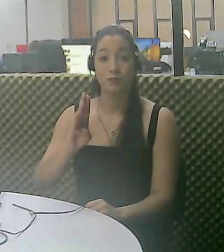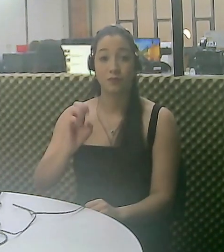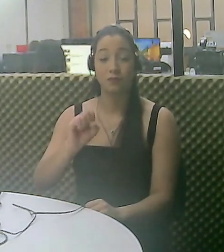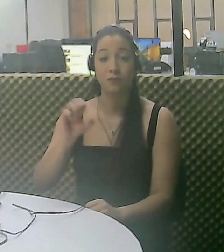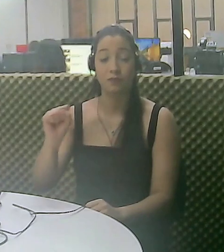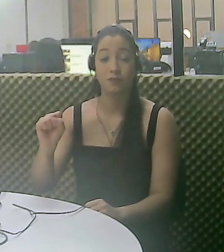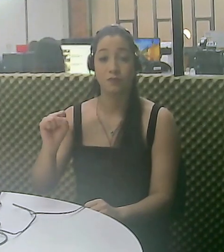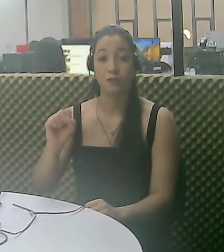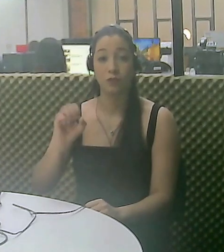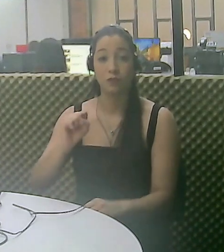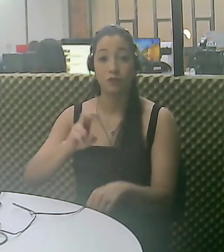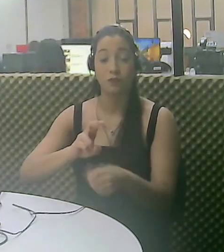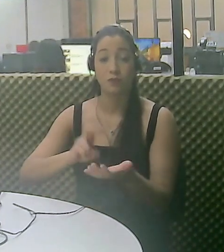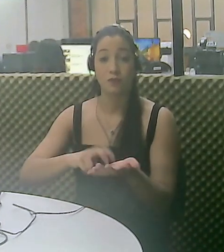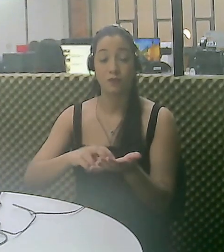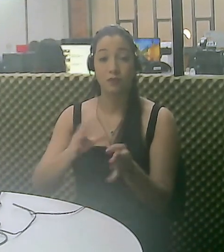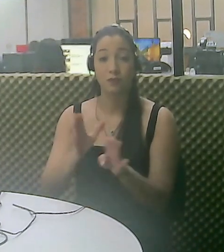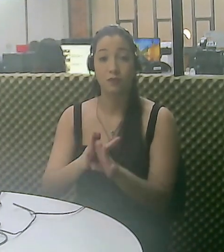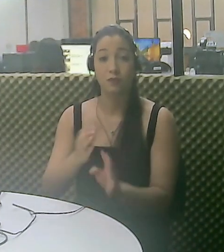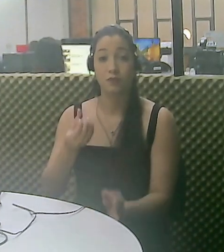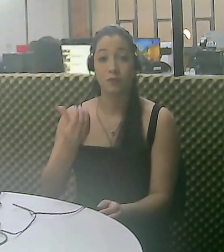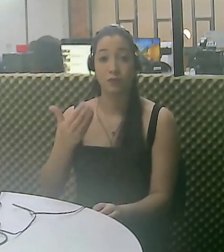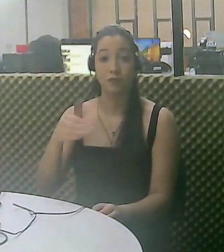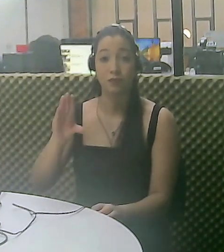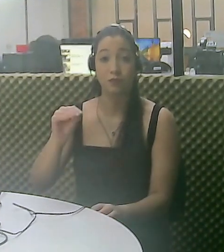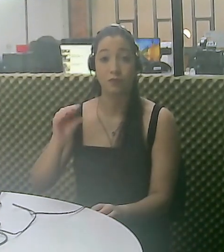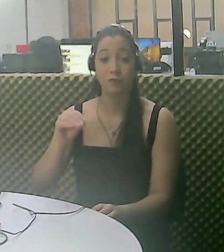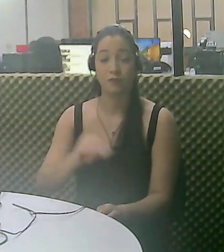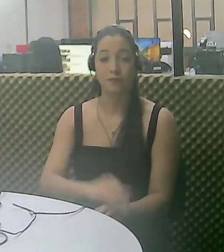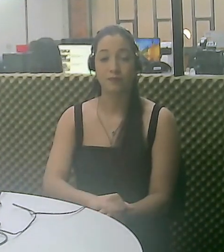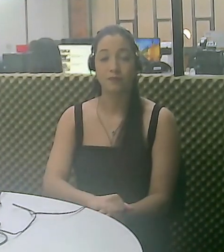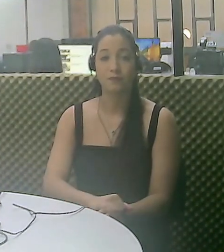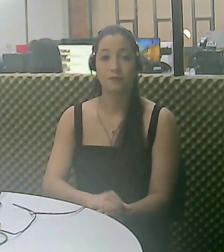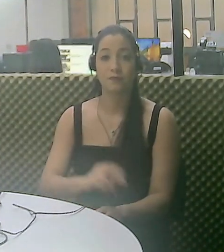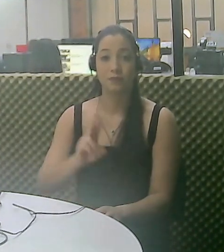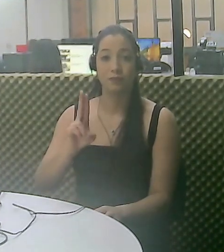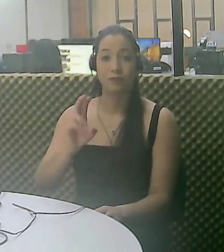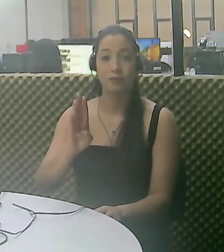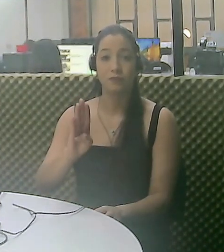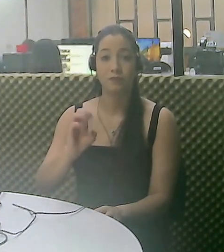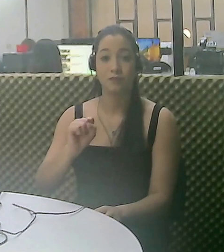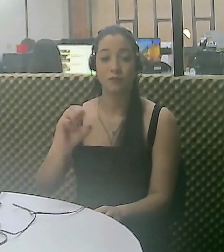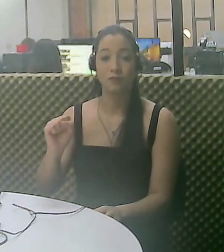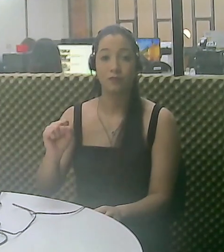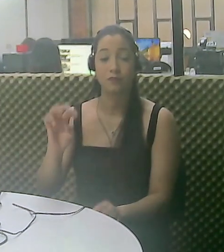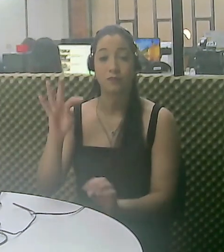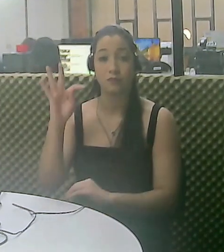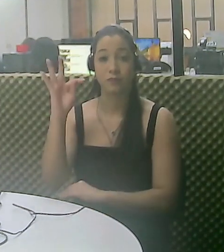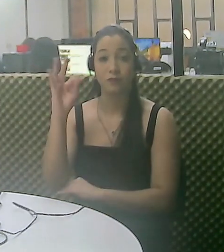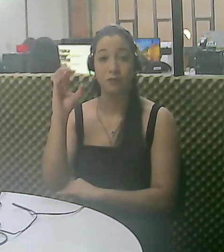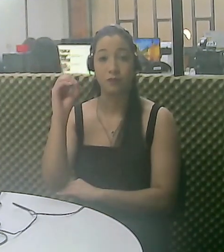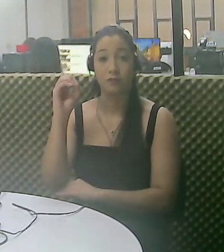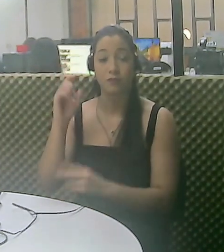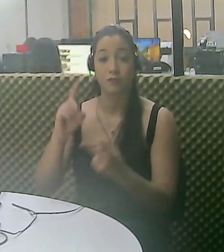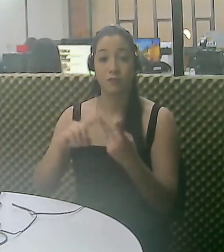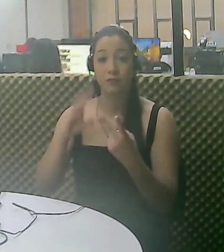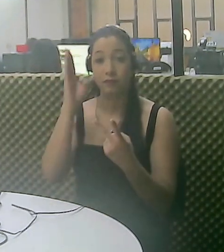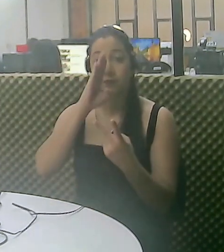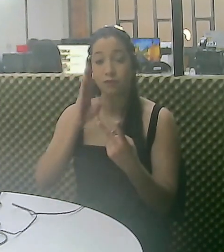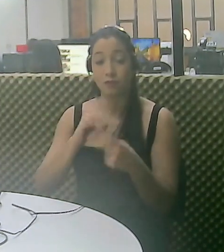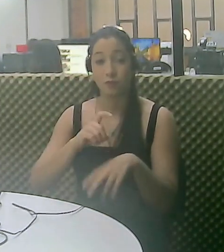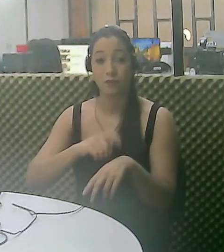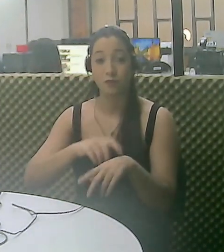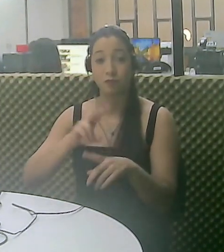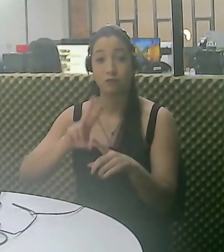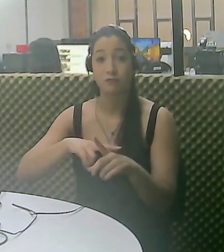UBSS, das 8 da manhã às 6h30 da noite. Nas UBSS, os bairros Tocantins e Brasil, o horário